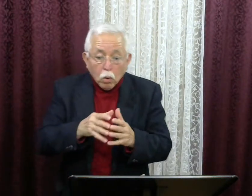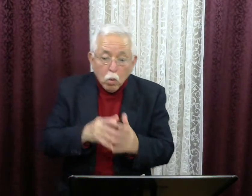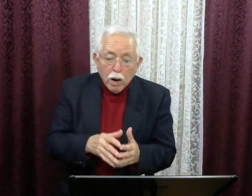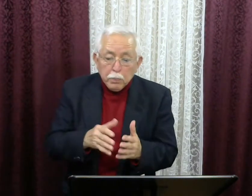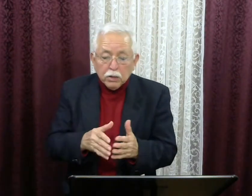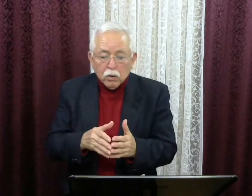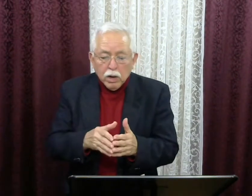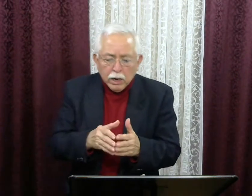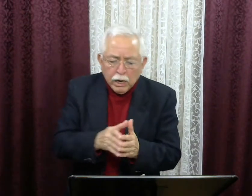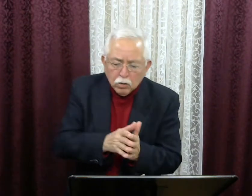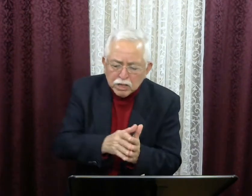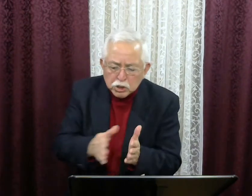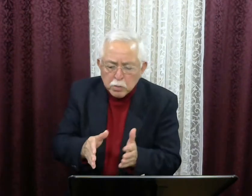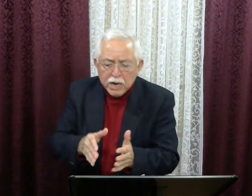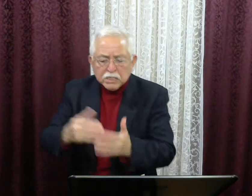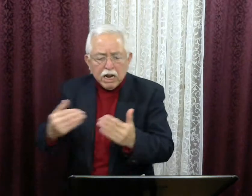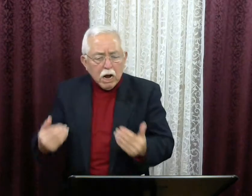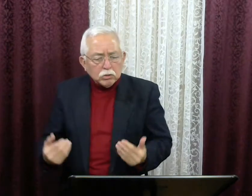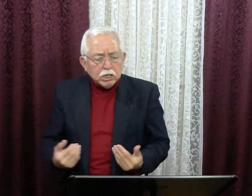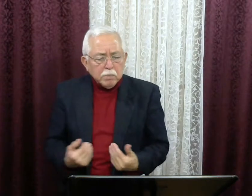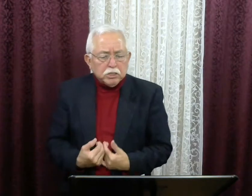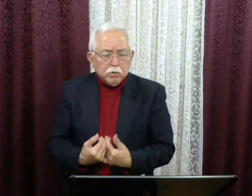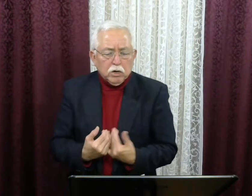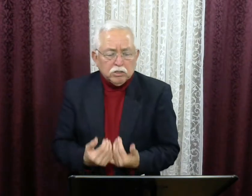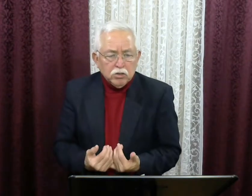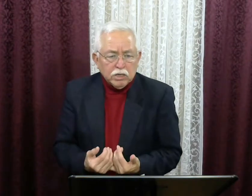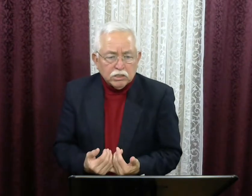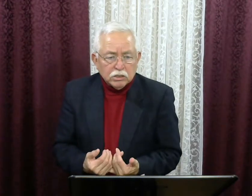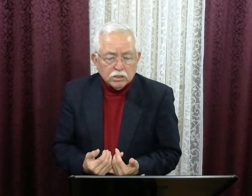Dice Pablo, por lo cual pido que no desmayes a causa de mis tribulaciones.